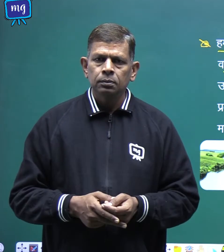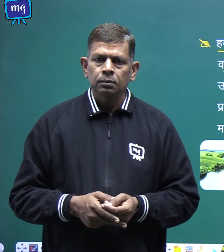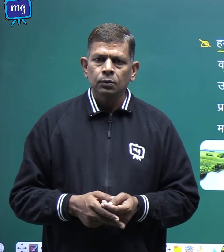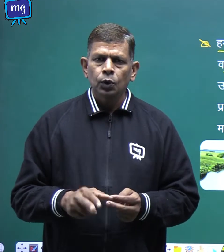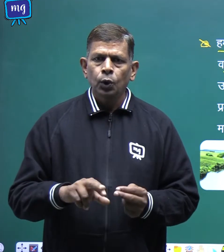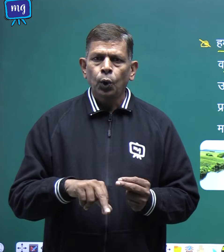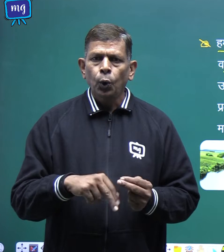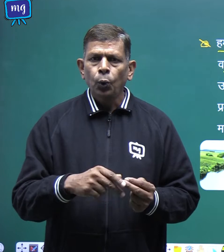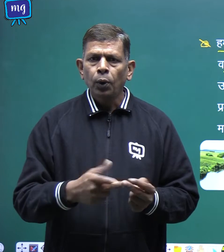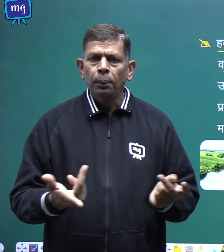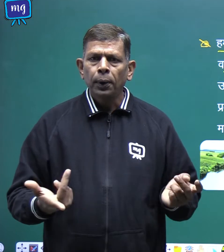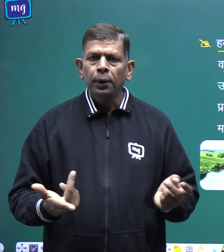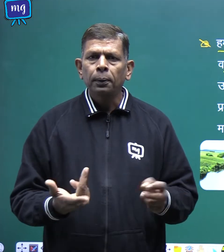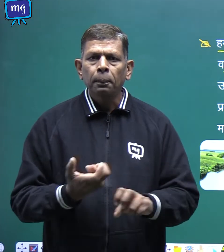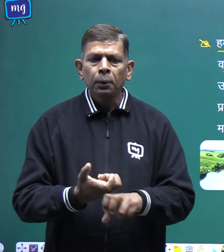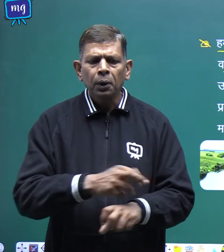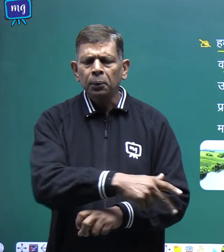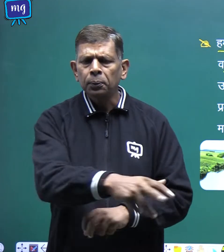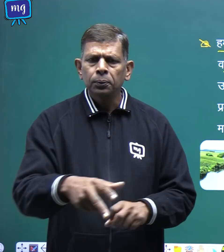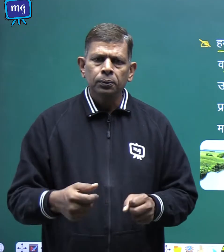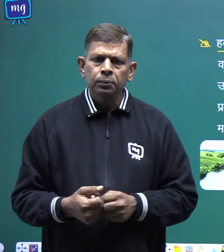विभिन्न पदार्थों को